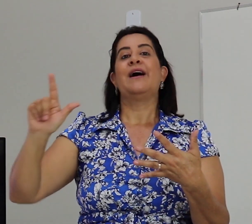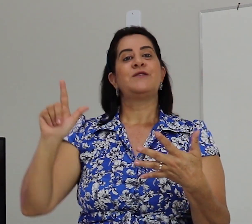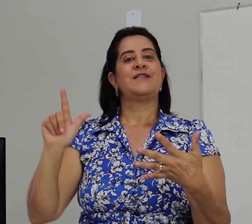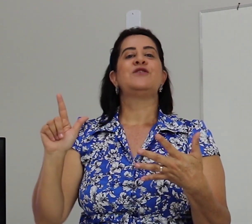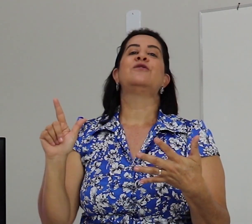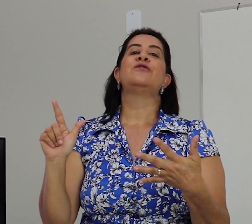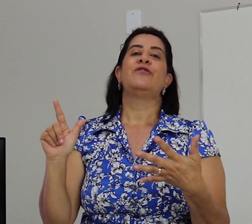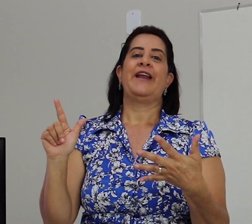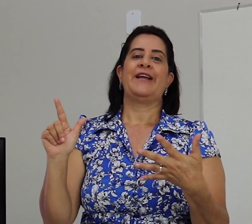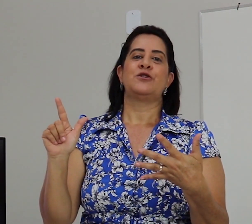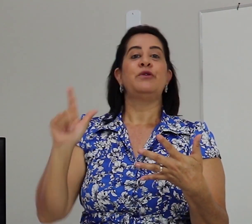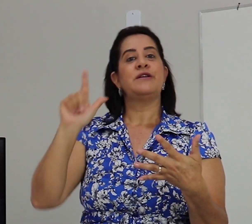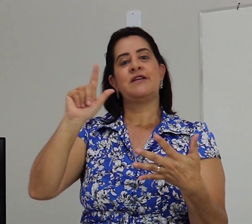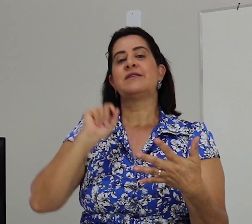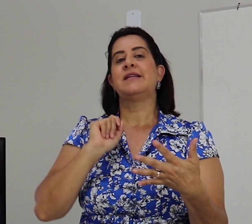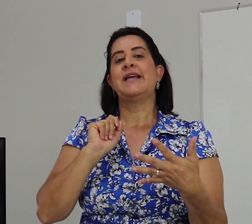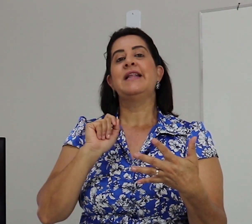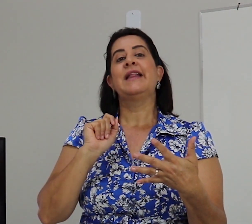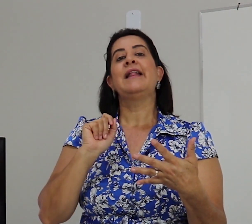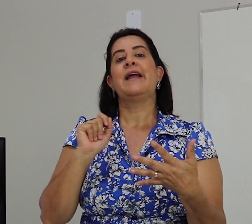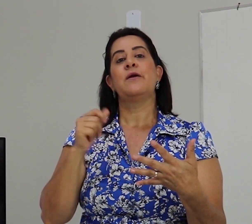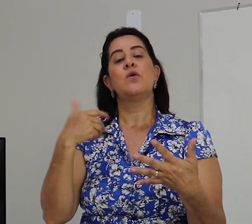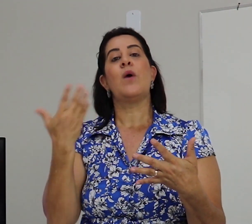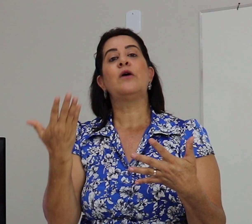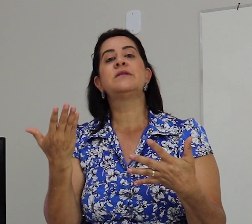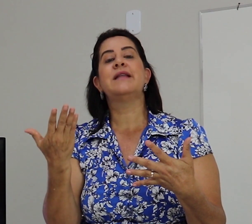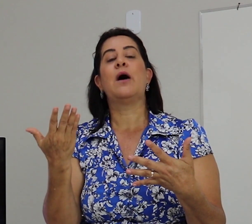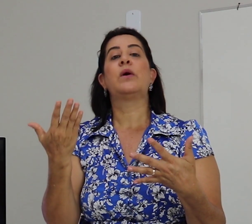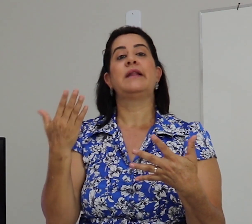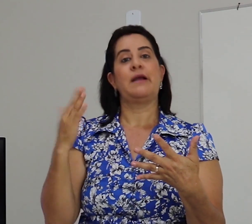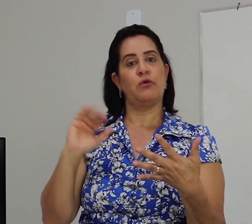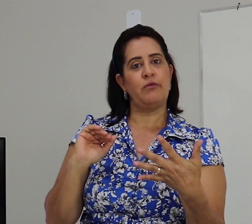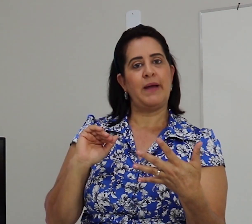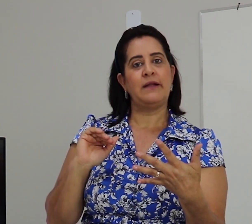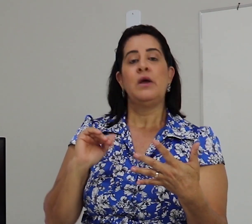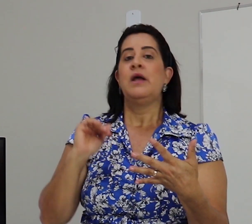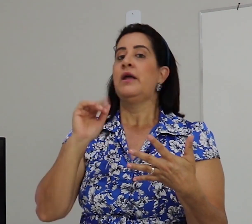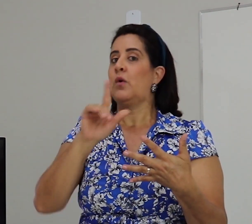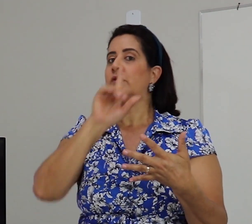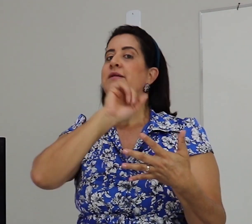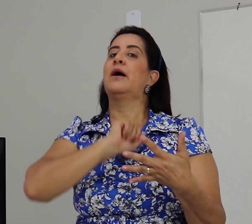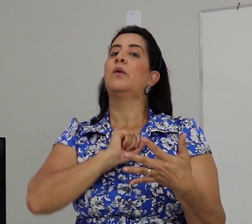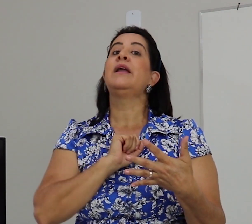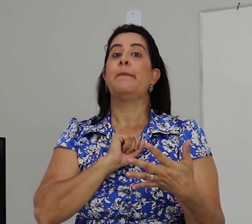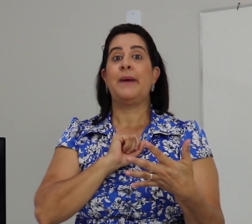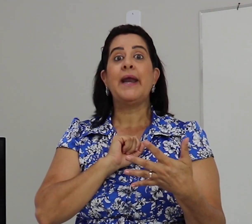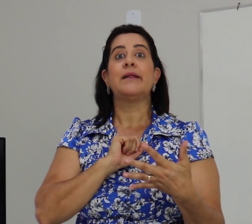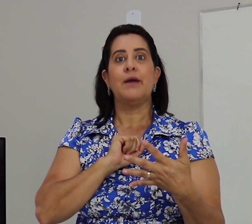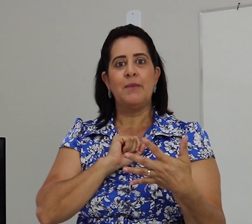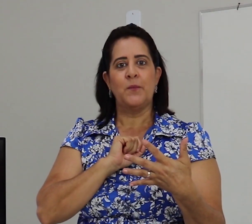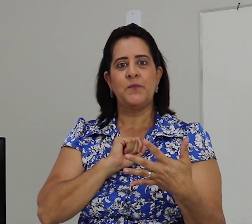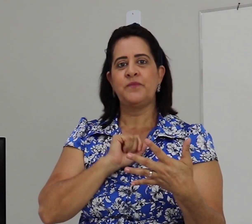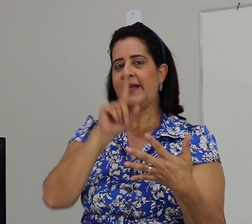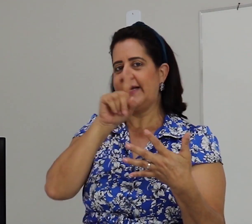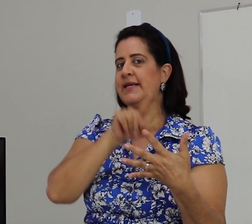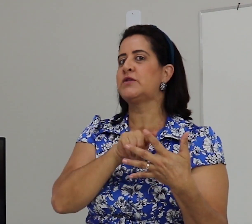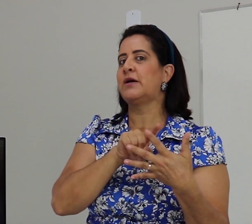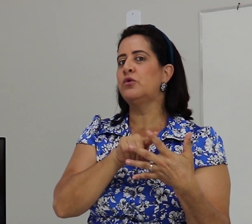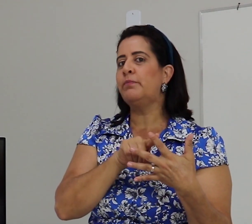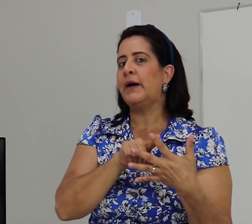um sentido diferente. Por isso que você tem que entender qual sinal que tem movimento e qual sinal que é parado a mão. Esse é o segundo